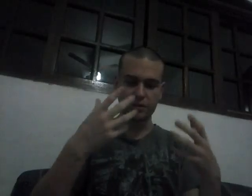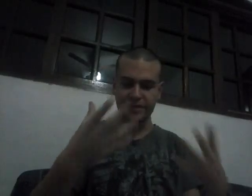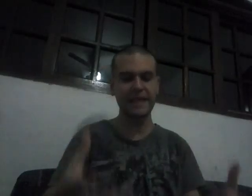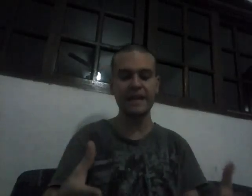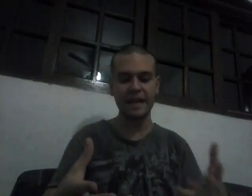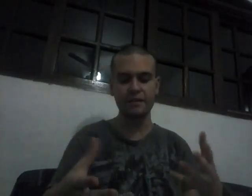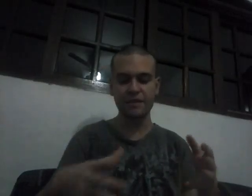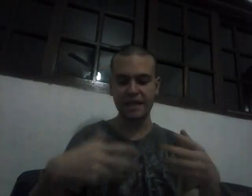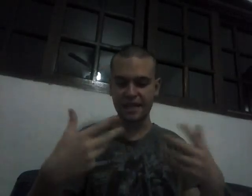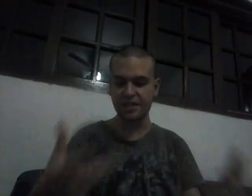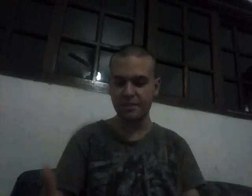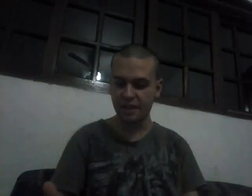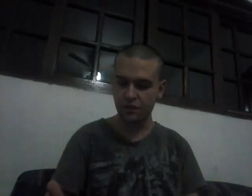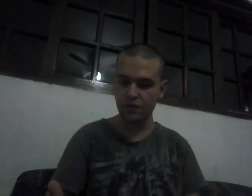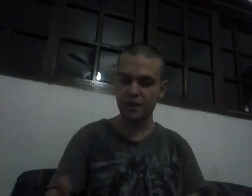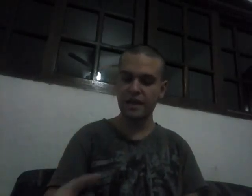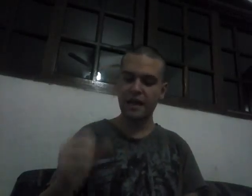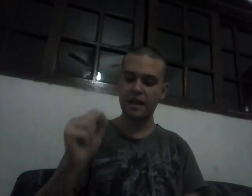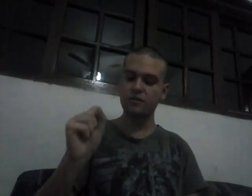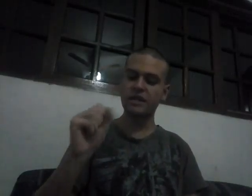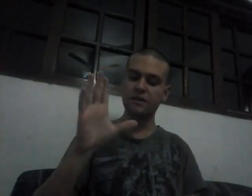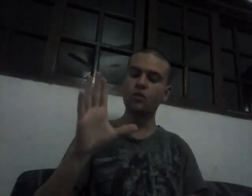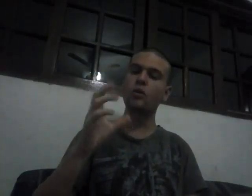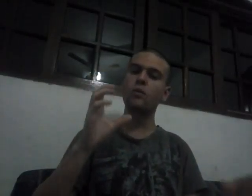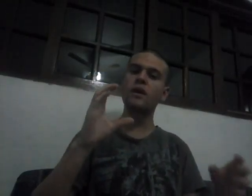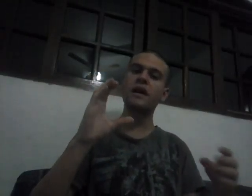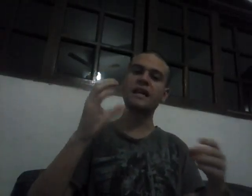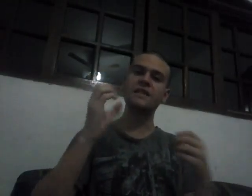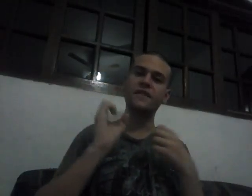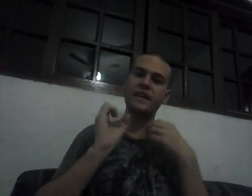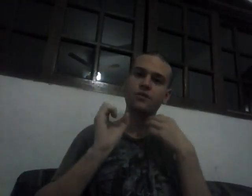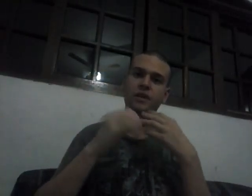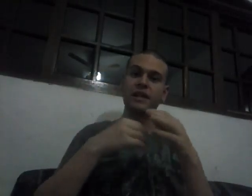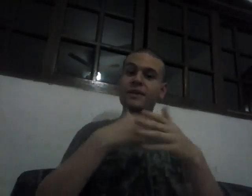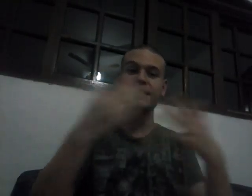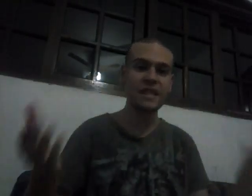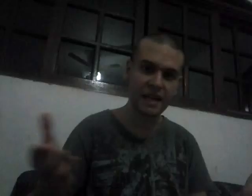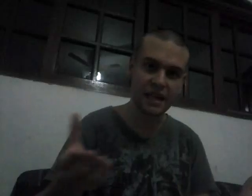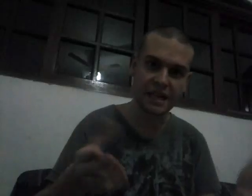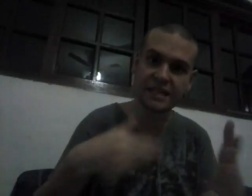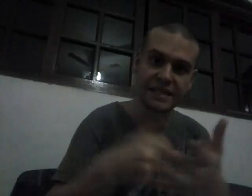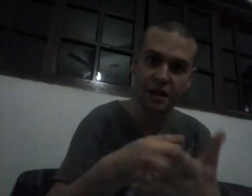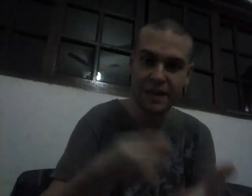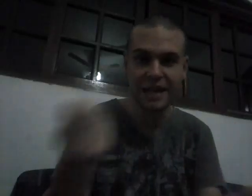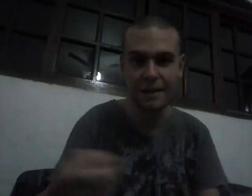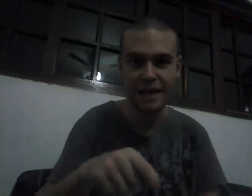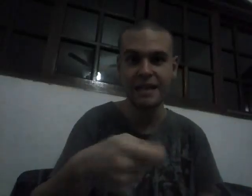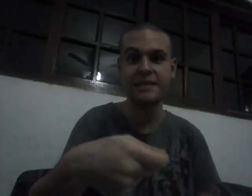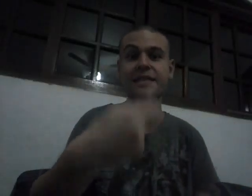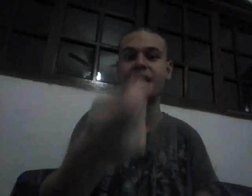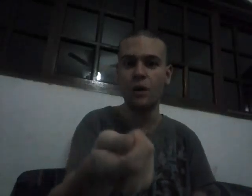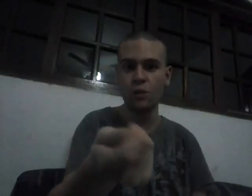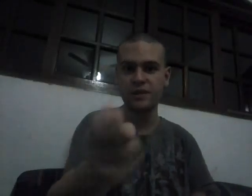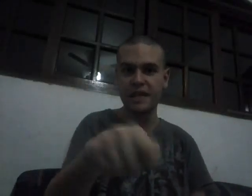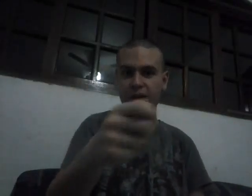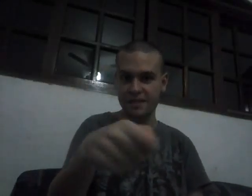não tem, não tem entendimento, é usado como classificador. Não existe aquele sinal para aquela... Aquele sinal... O sinal é